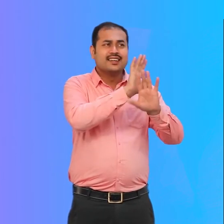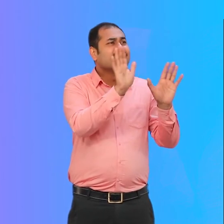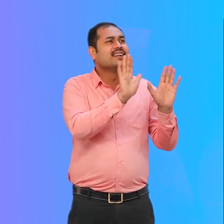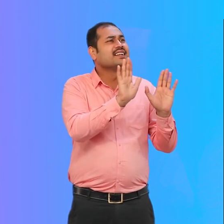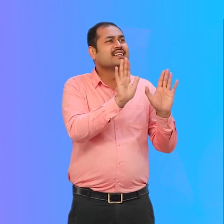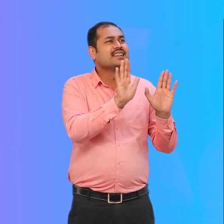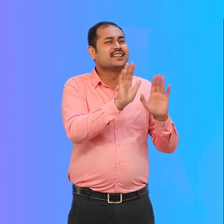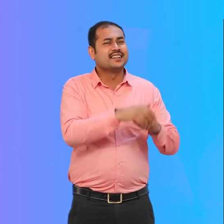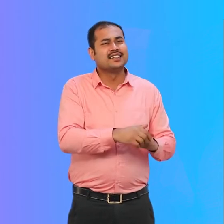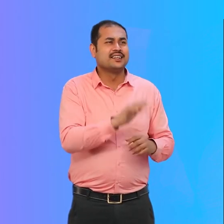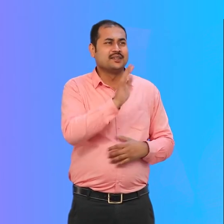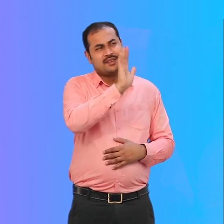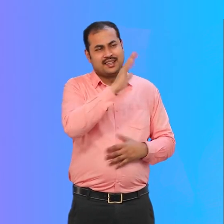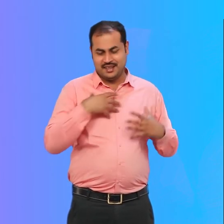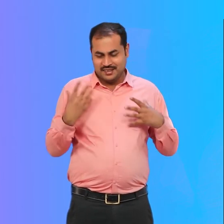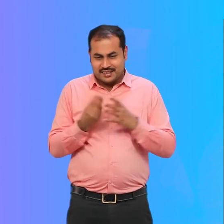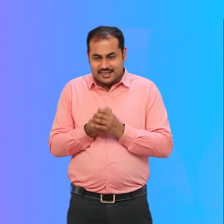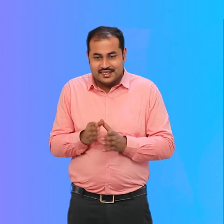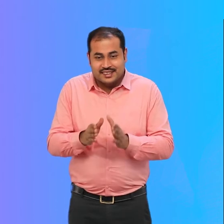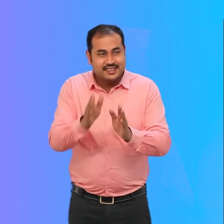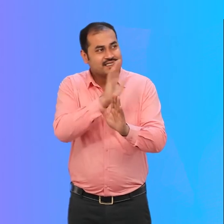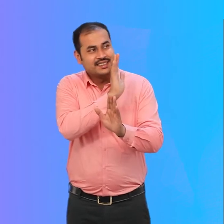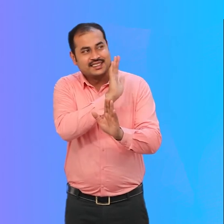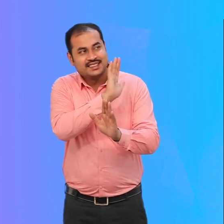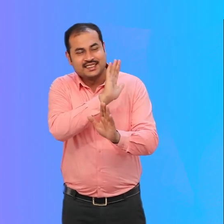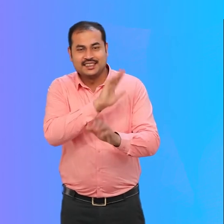करिए मम्मी टा टा टा